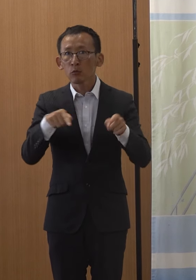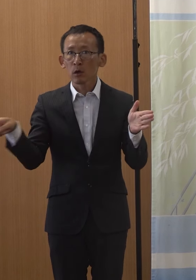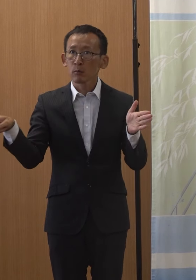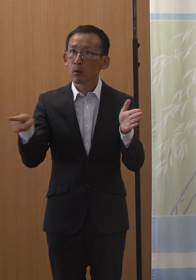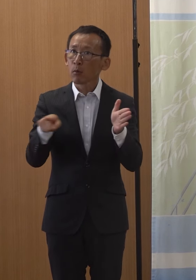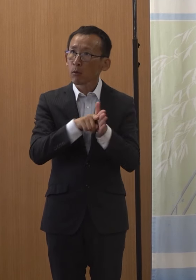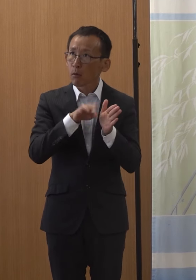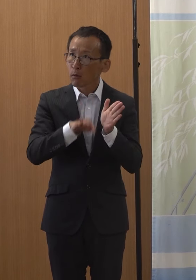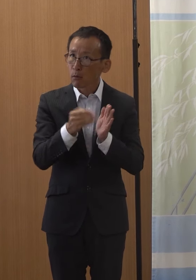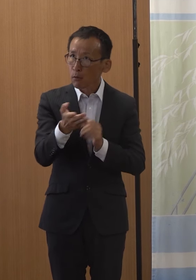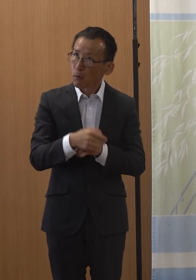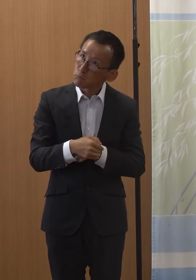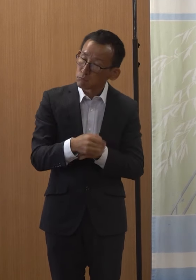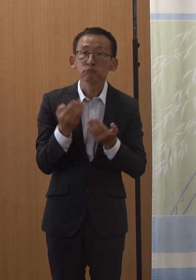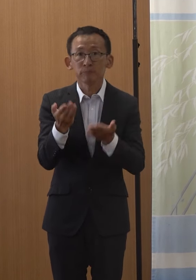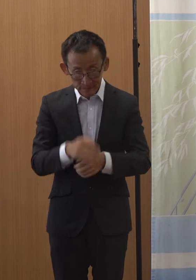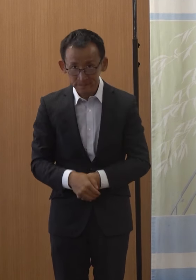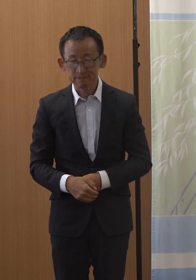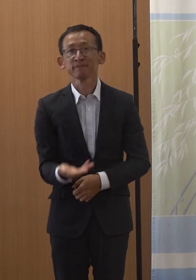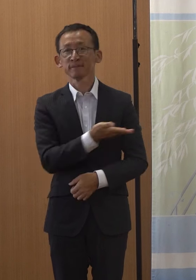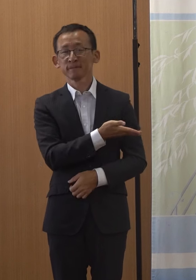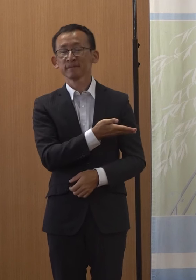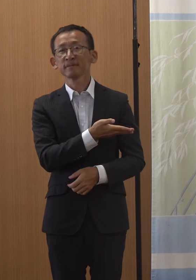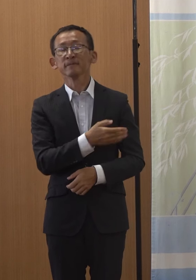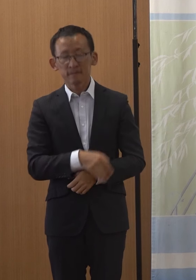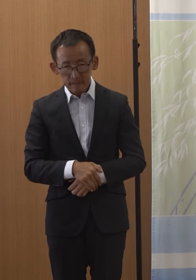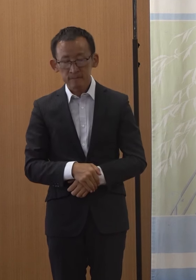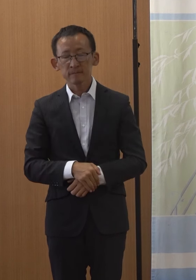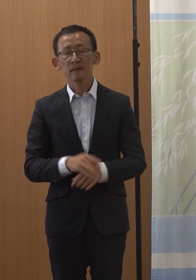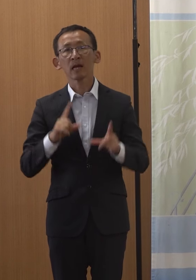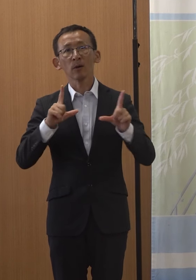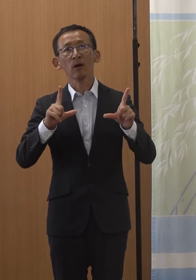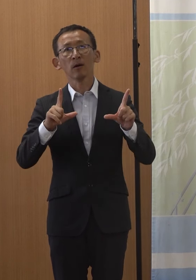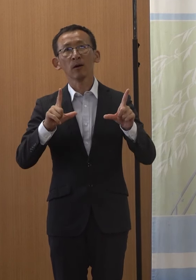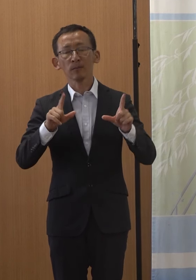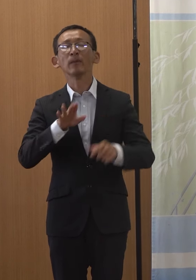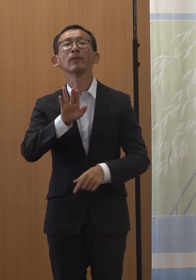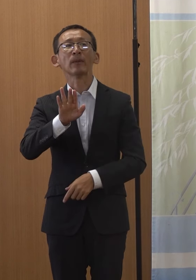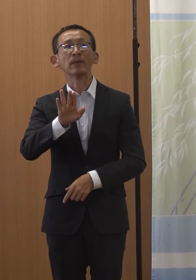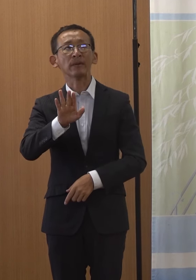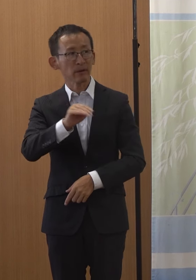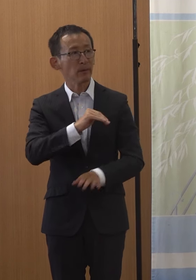ますでしょうか。 はい、ございます。ちょっと待ってください。